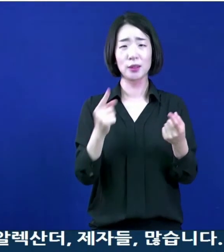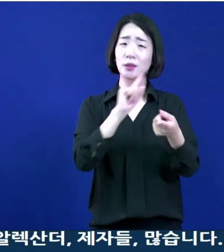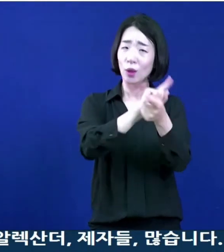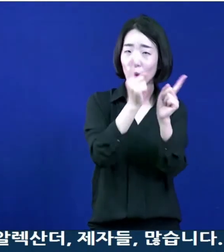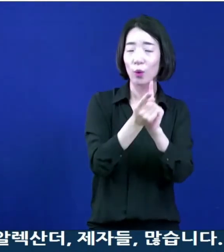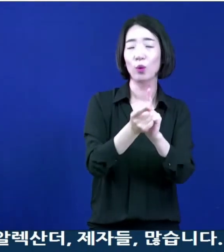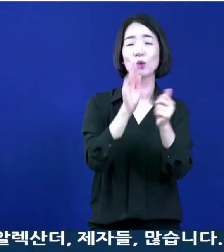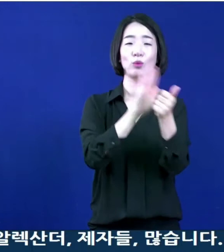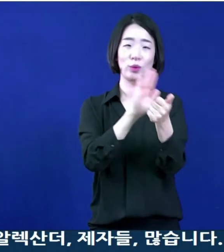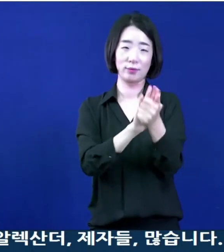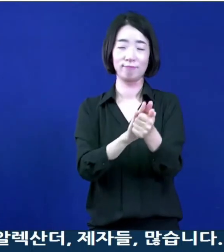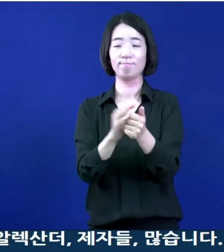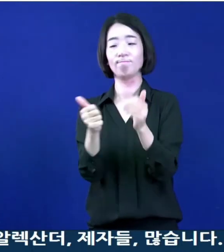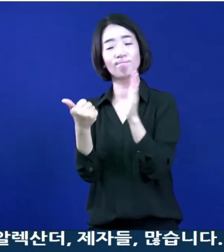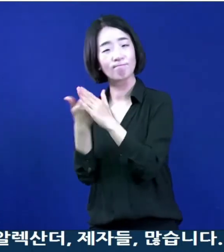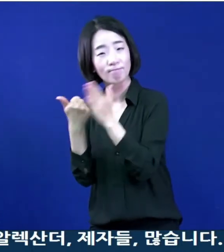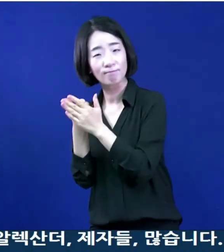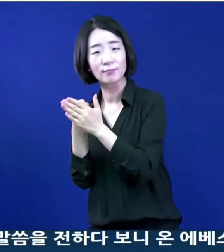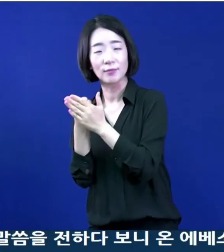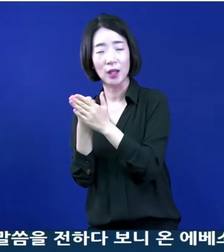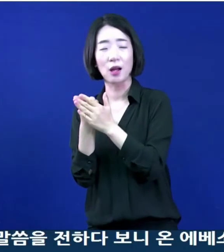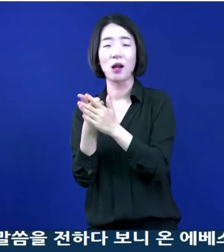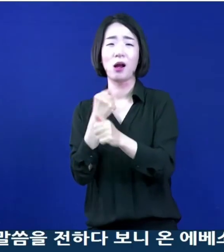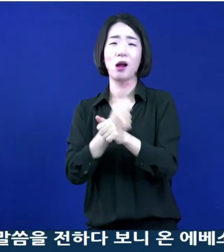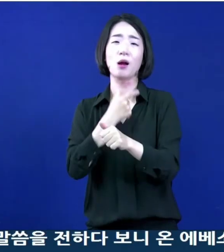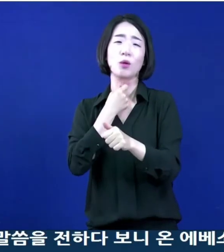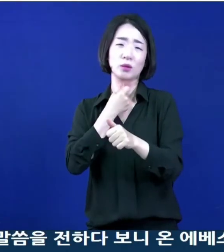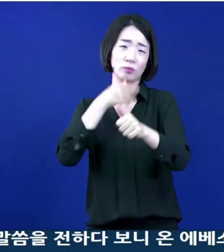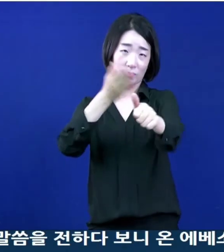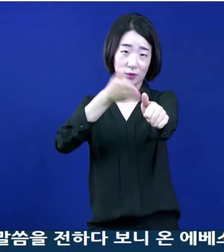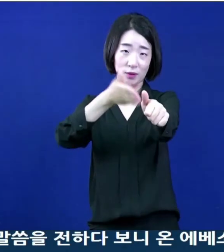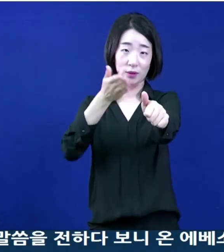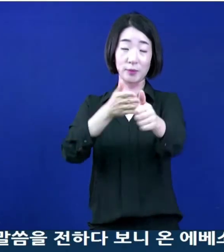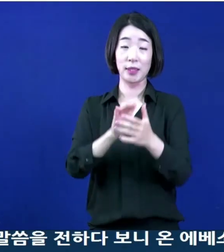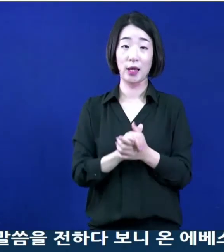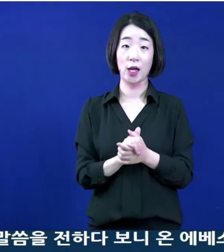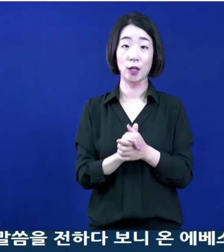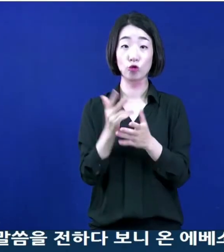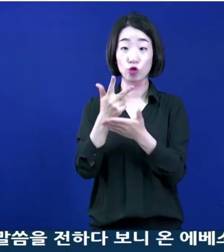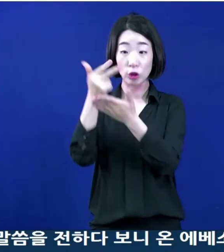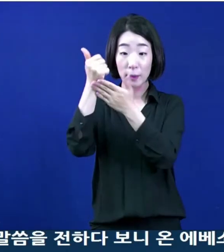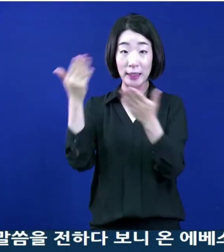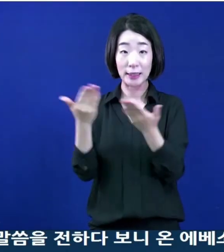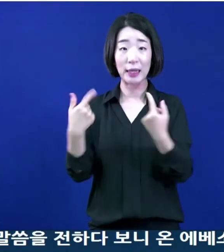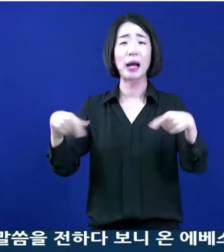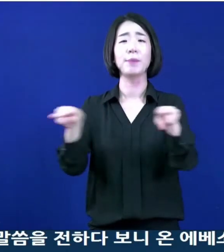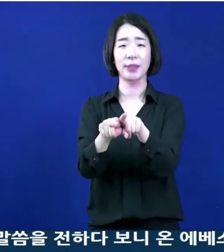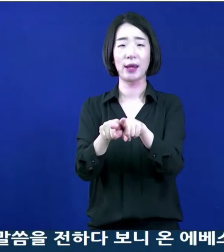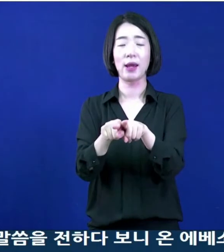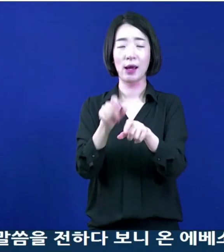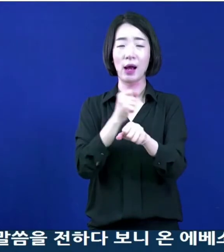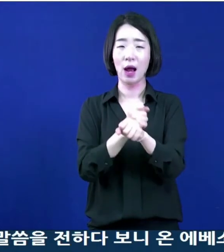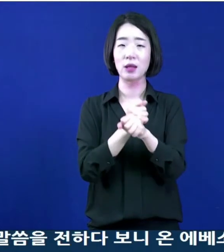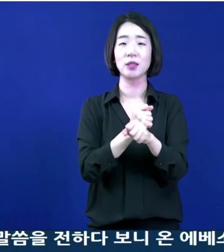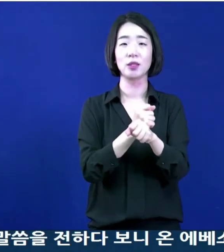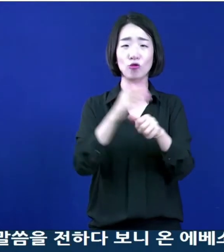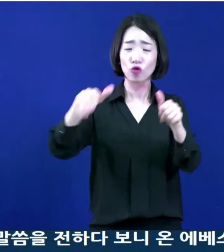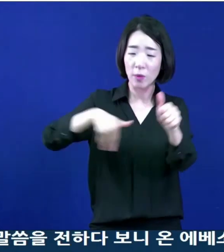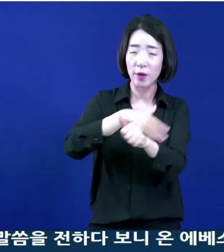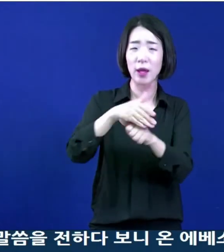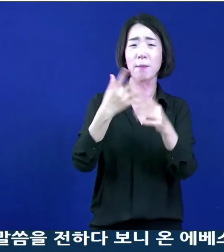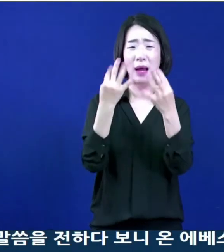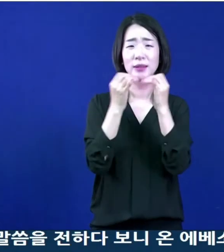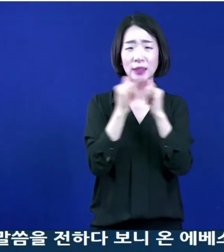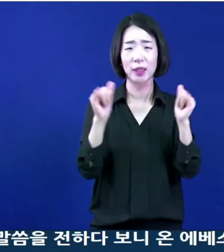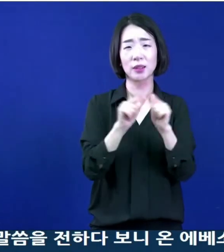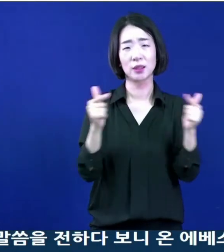소망합니다. 여러분에게도 이렇게 좋은 같이 주님의 일을 할 수 있는 이런 사람들이 여러분 주변에 많이 나타나기를